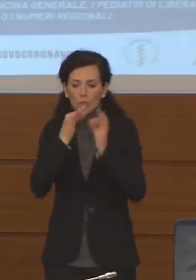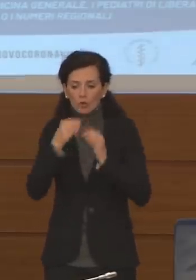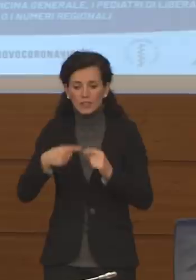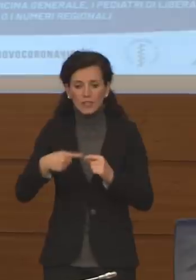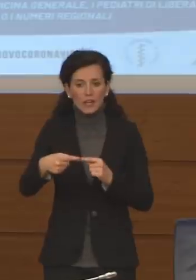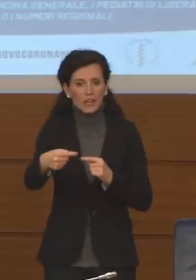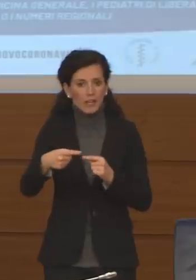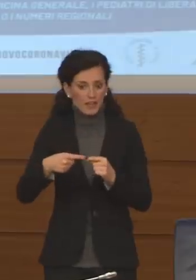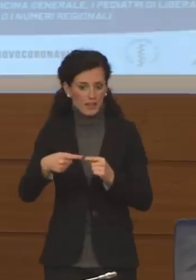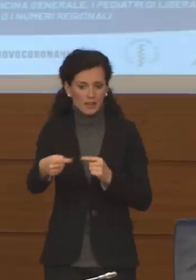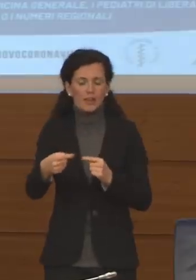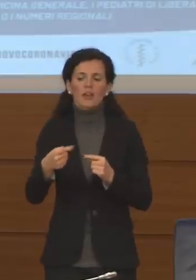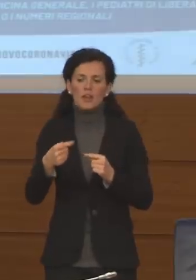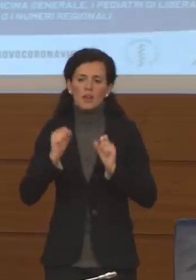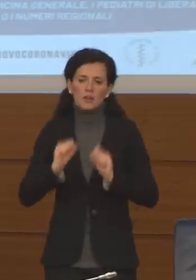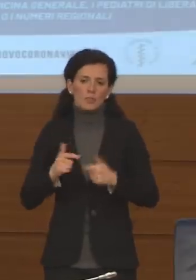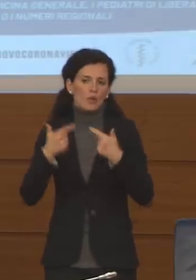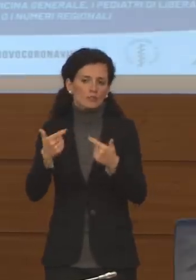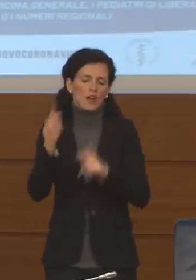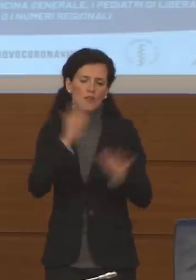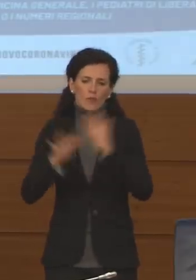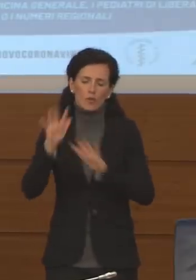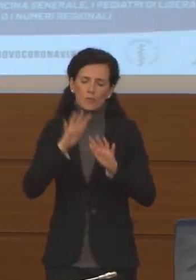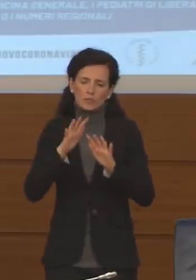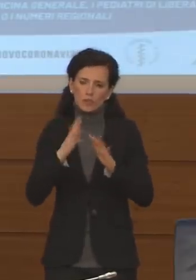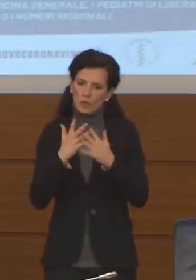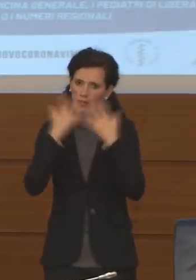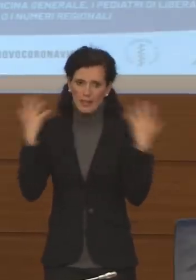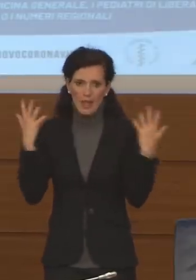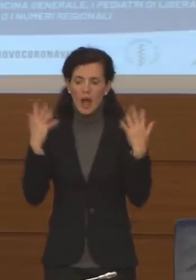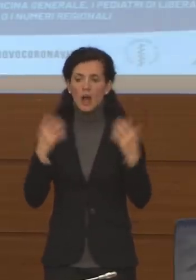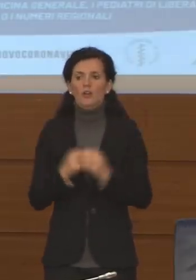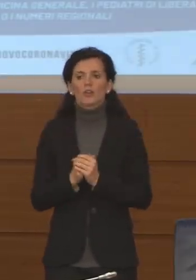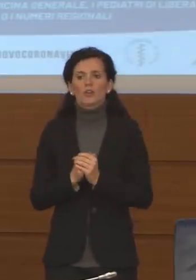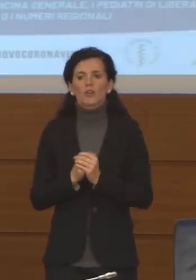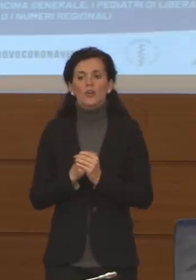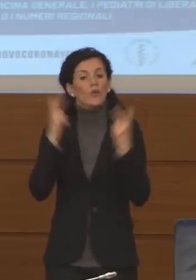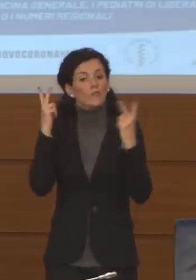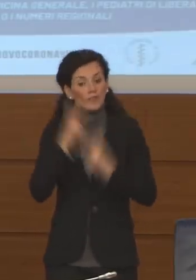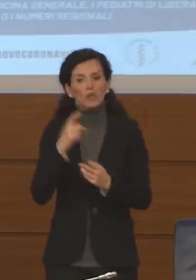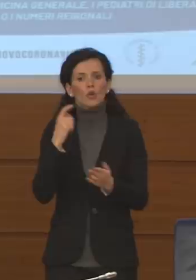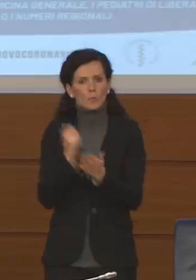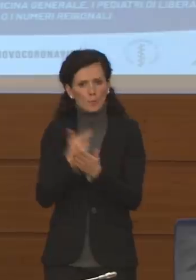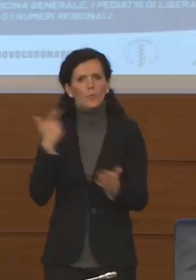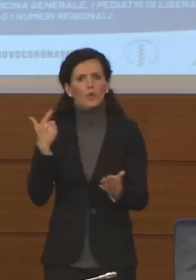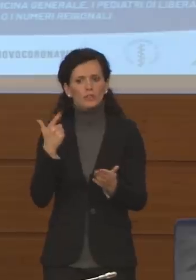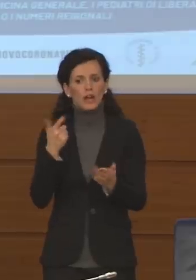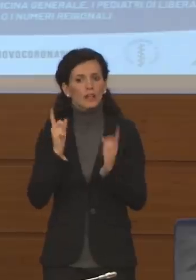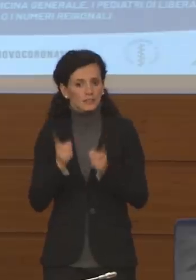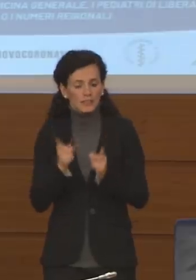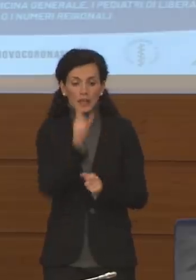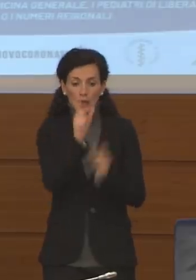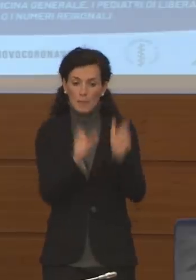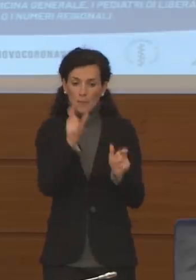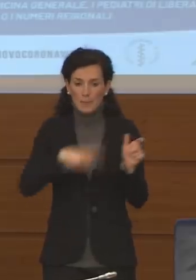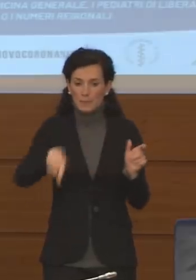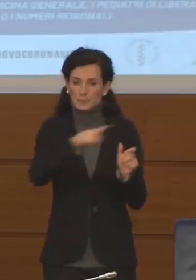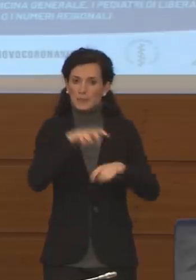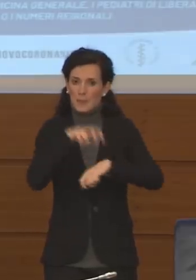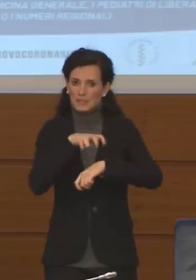precisa di questo tipo di situazione certamente è molto importante che personale sanitario